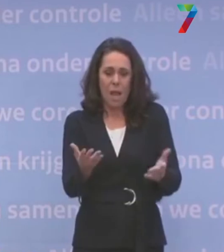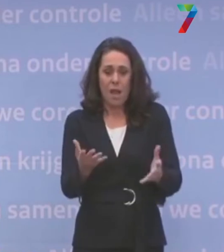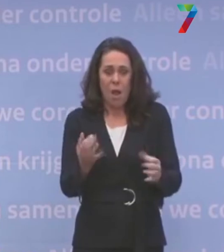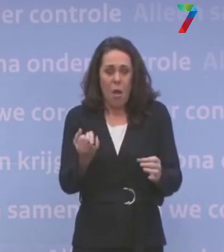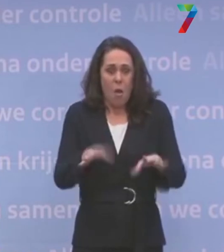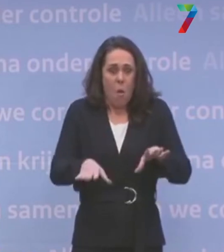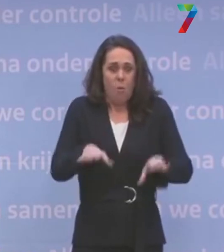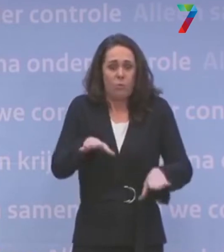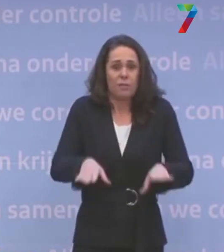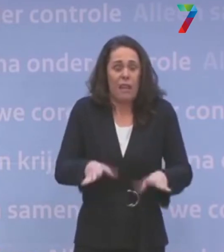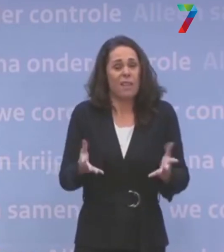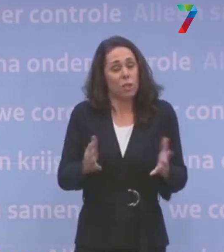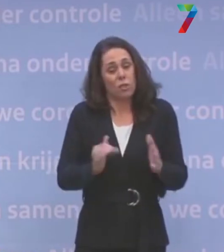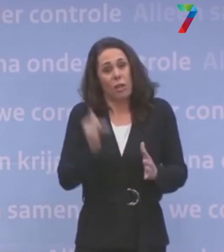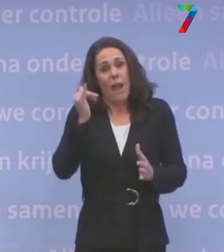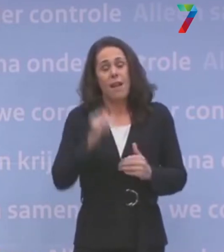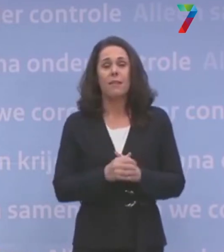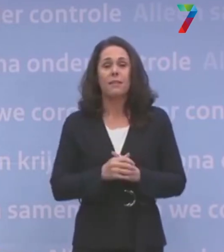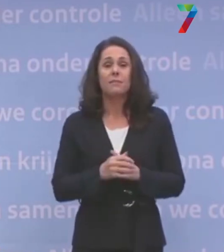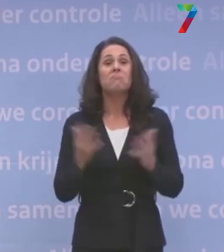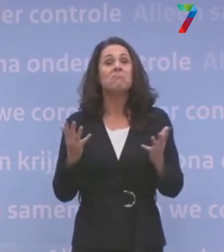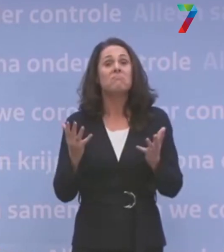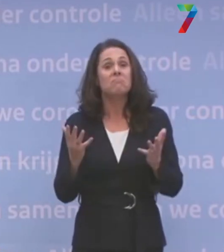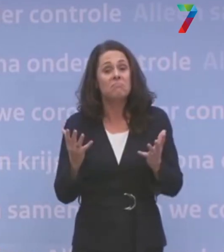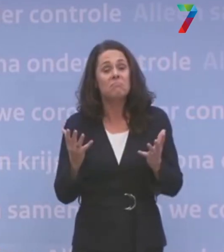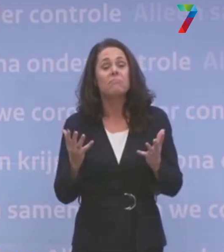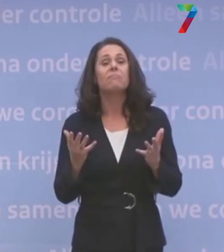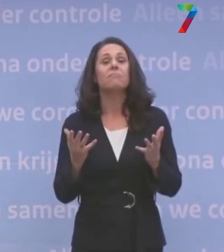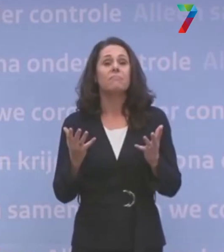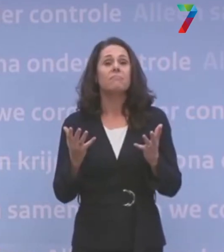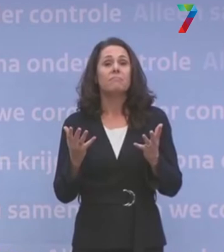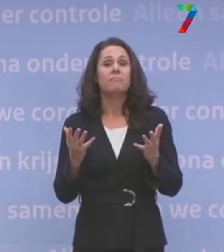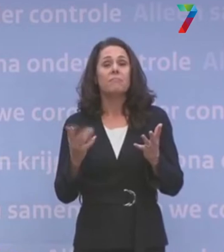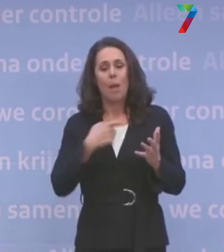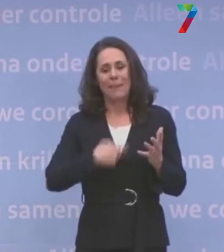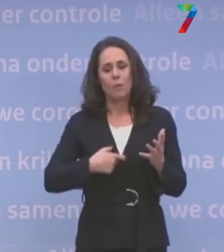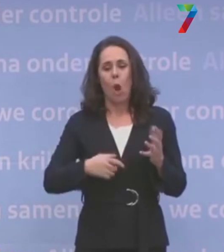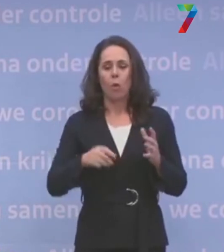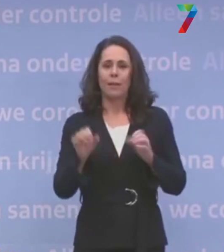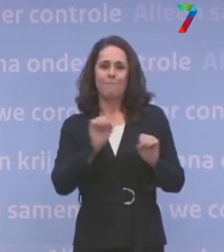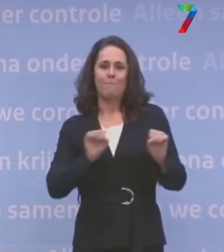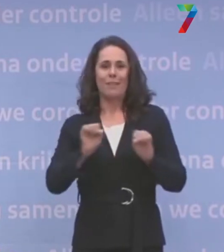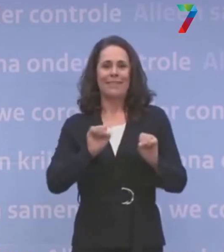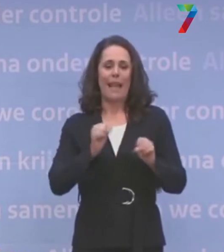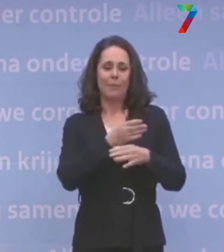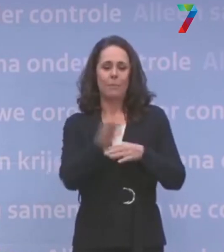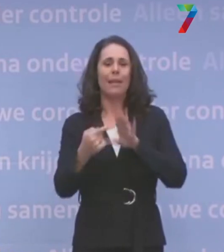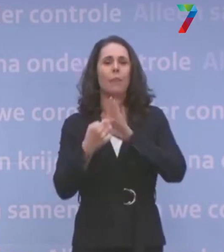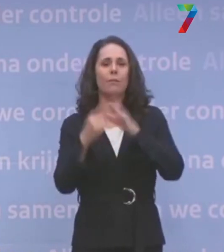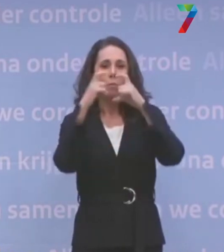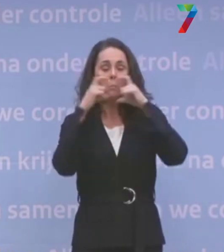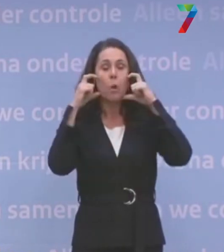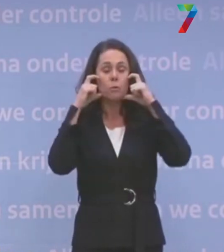groot. De onzekerheid zit onder andere in de vraag of het gebruik van persoonlijke beschermingsmiddelen, waaronder